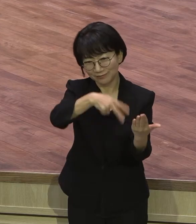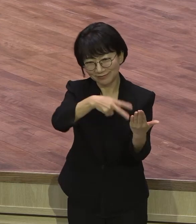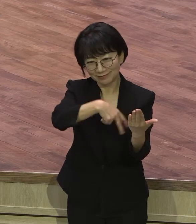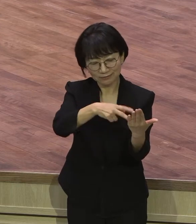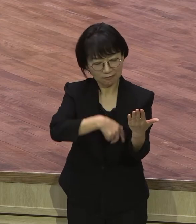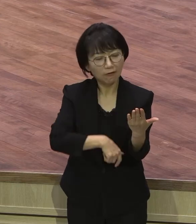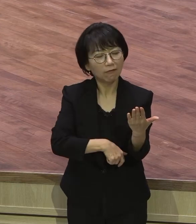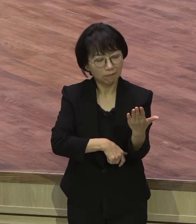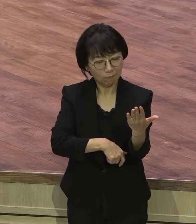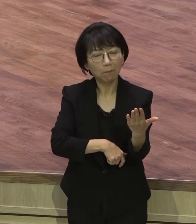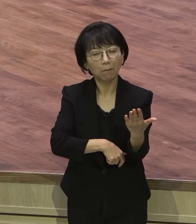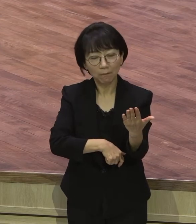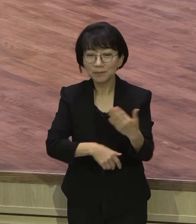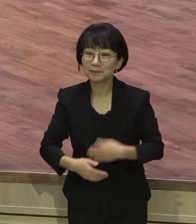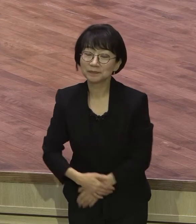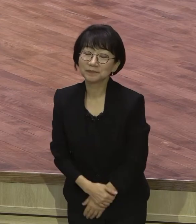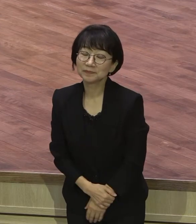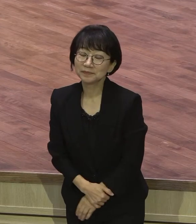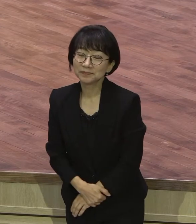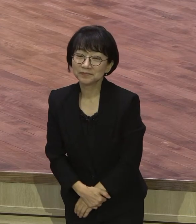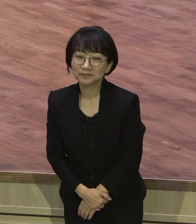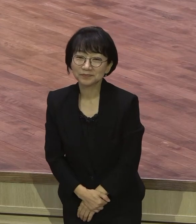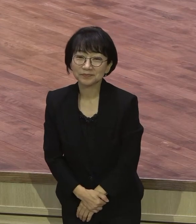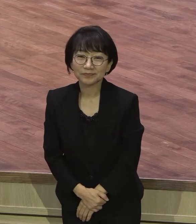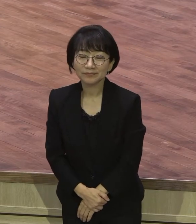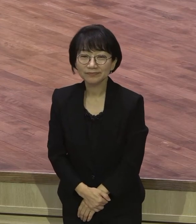일에 감사하구나. 감사한다.